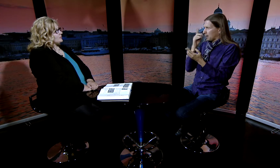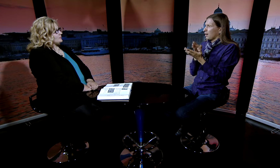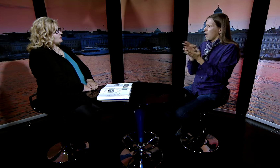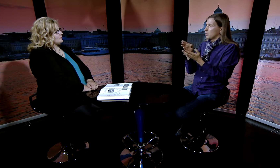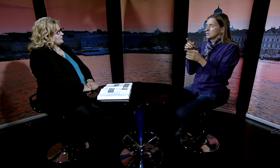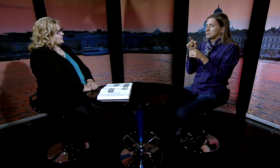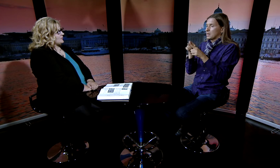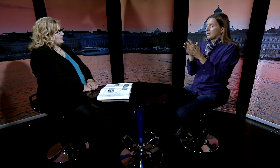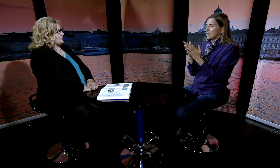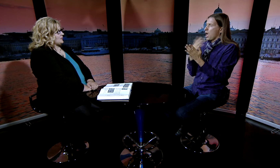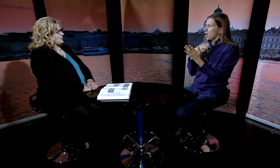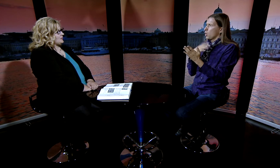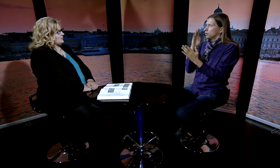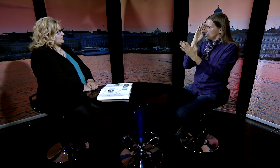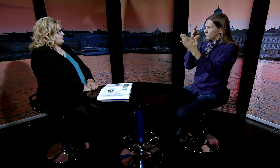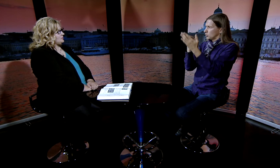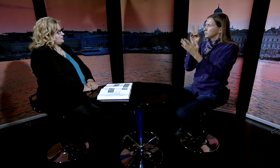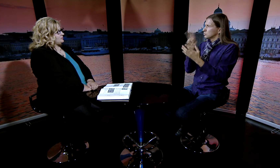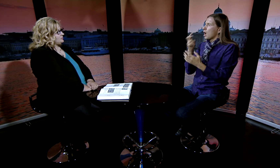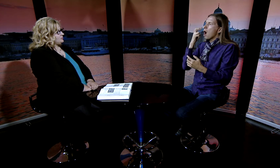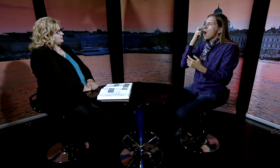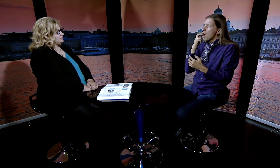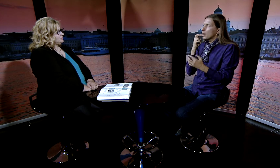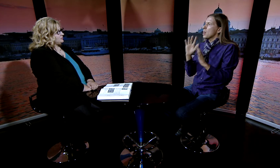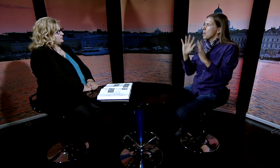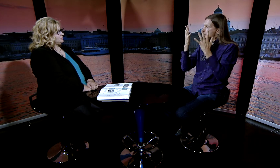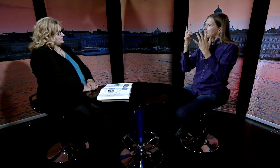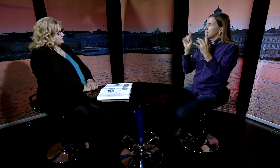Kirjasta rajattiin pois eri tieteenalojen viittomat ja erityisviittomat.